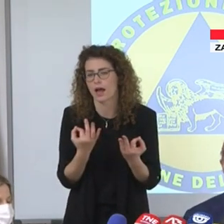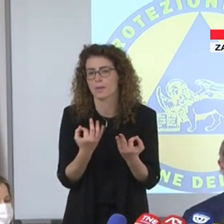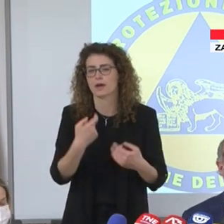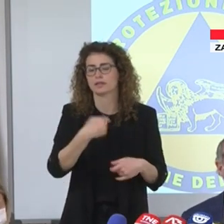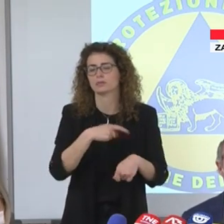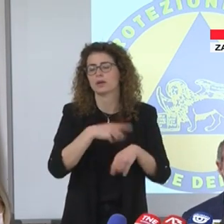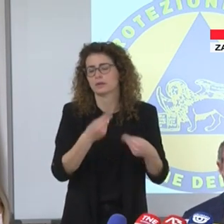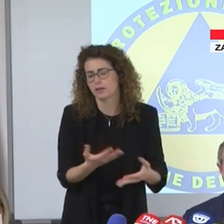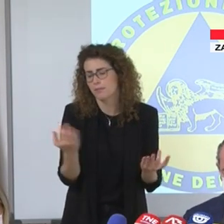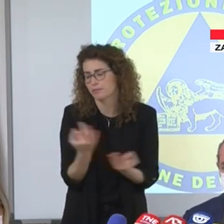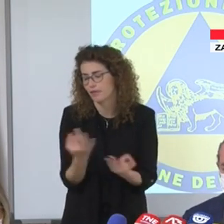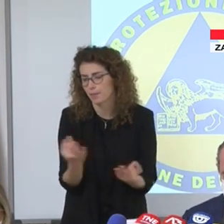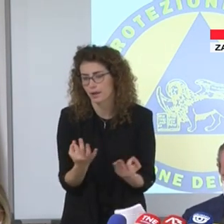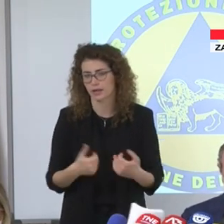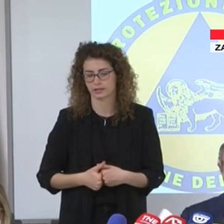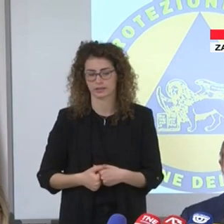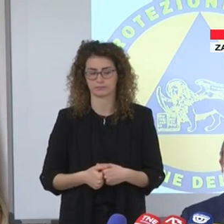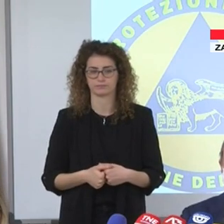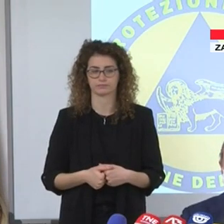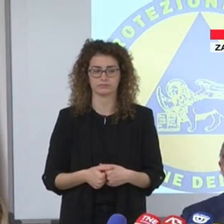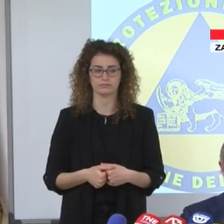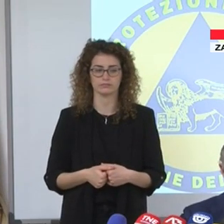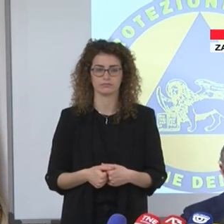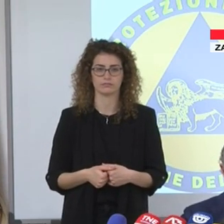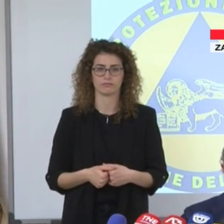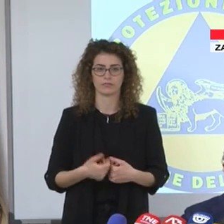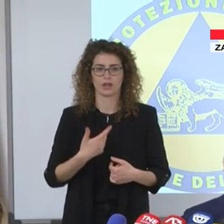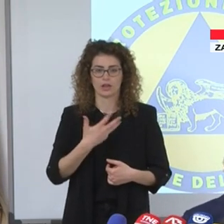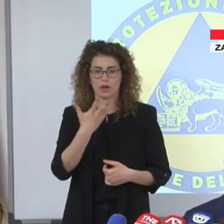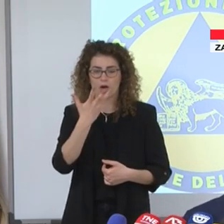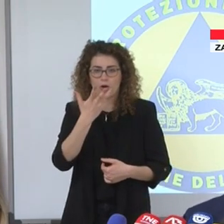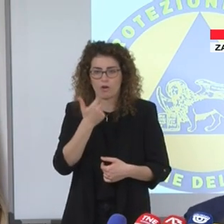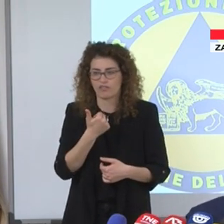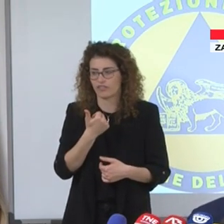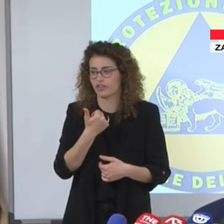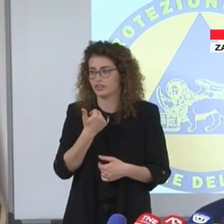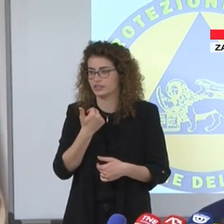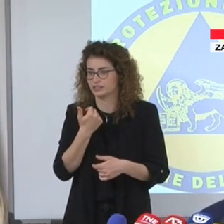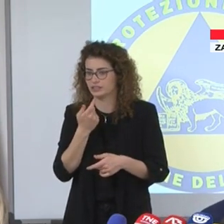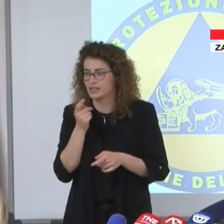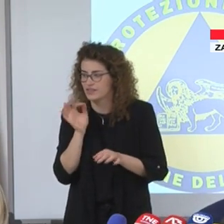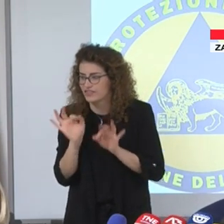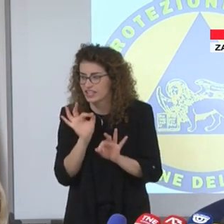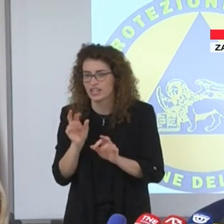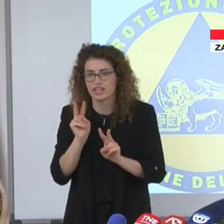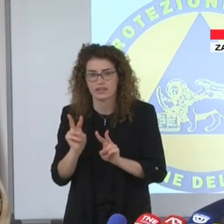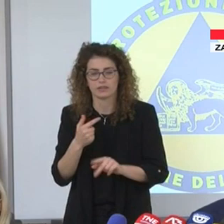ai tribunali a sto punto. Guardate, io non vivo nel dissetto di vendetta a differenza di qualcuno, però non